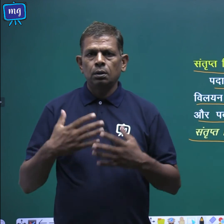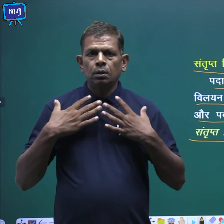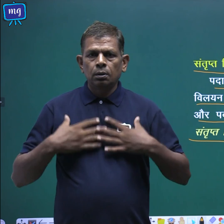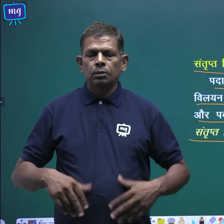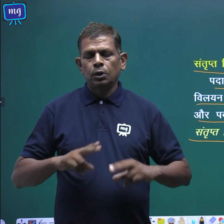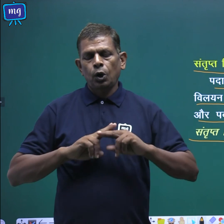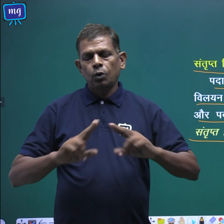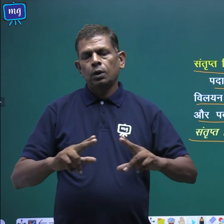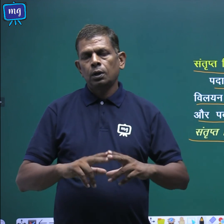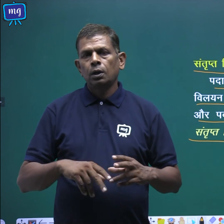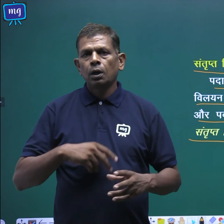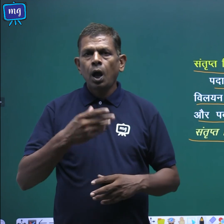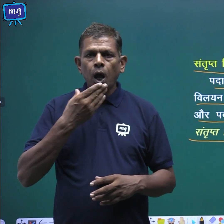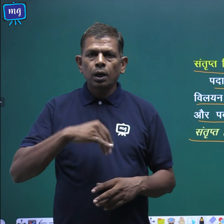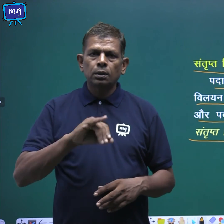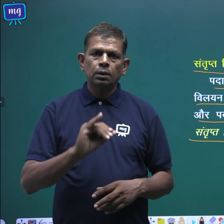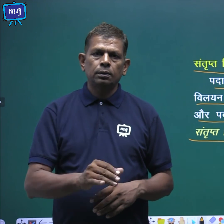संतृप्त विलयन कहलाता है।